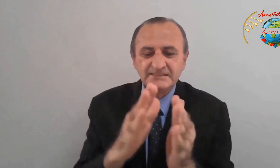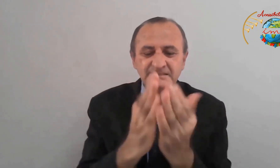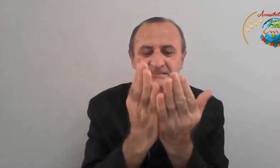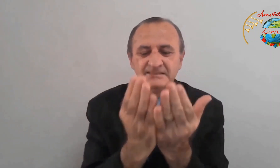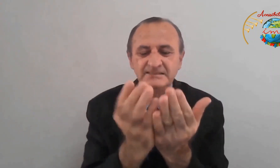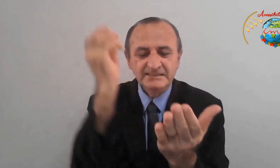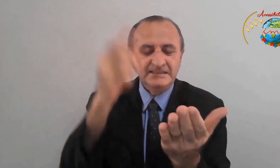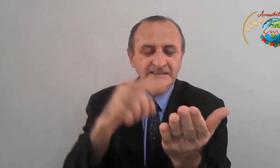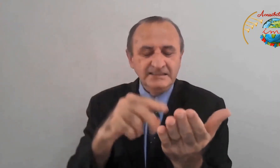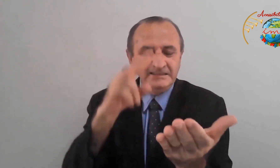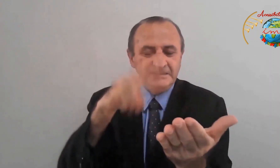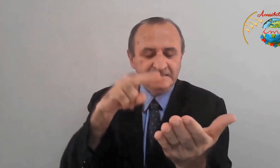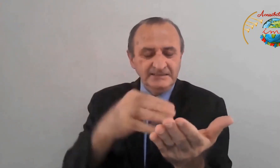em que as pessoas